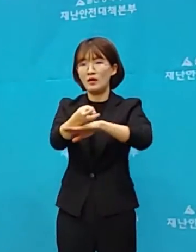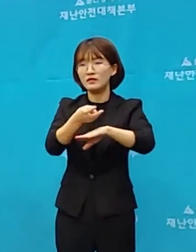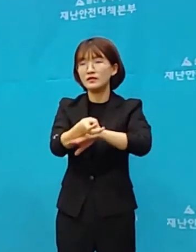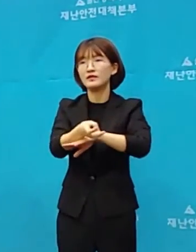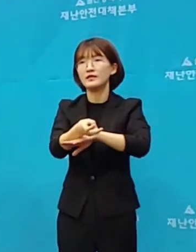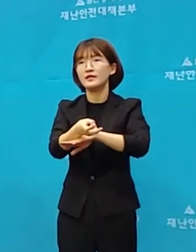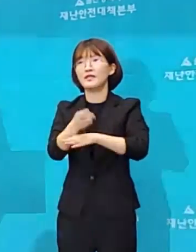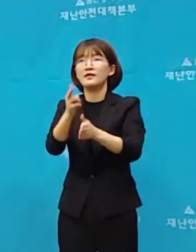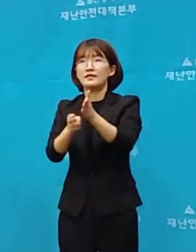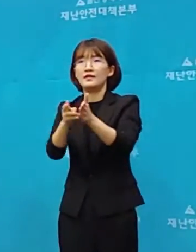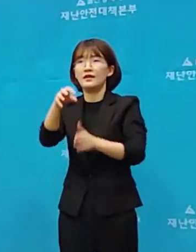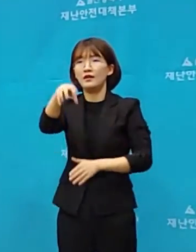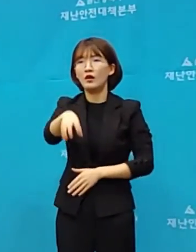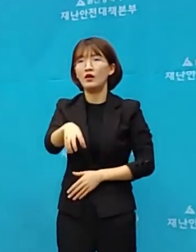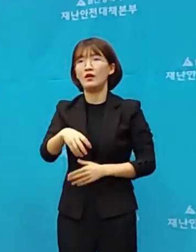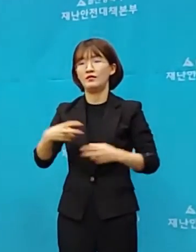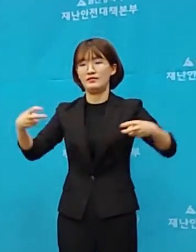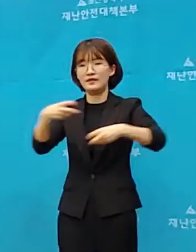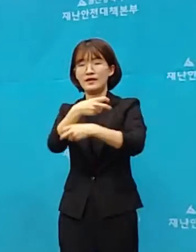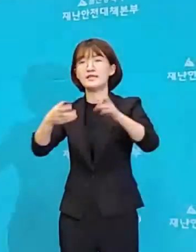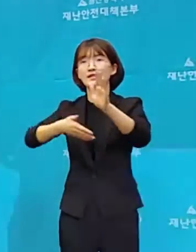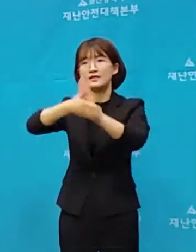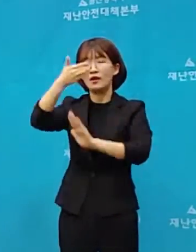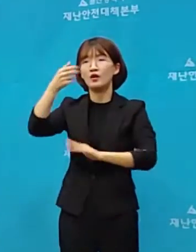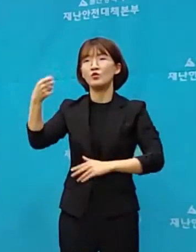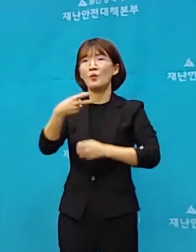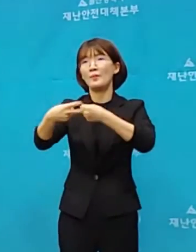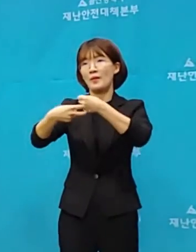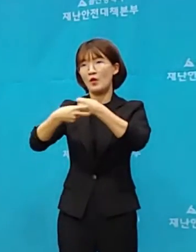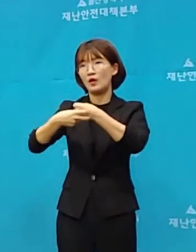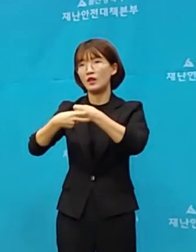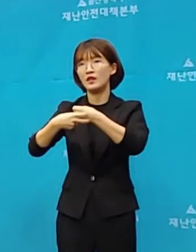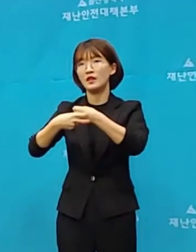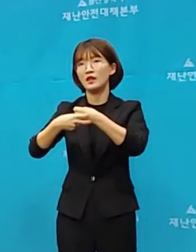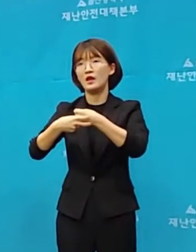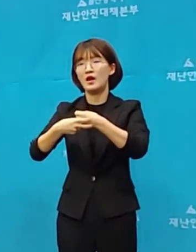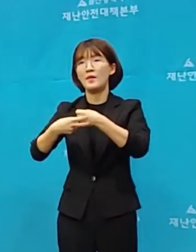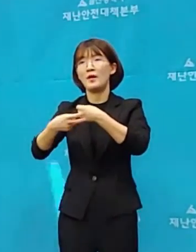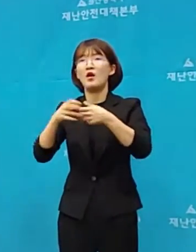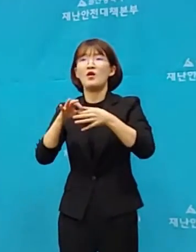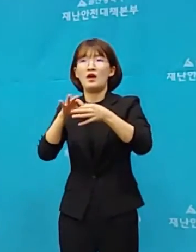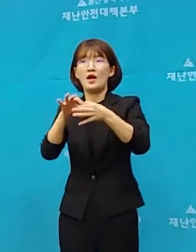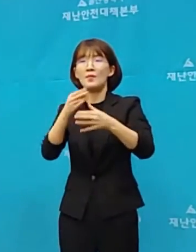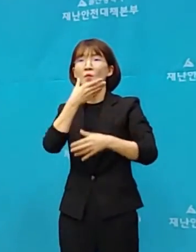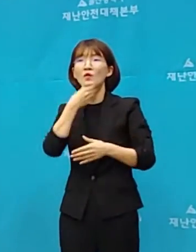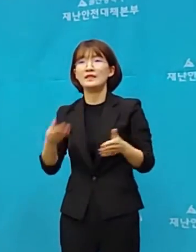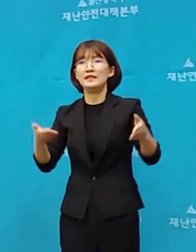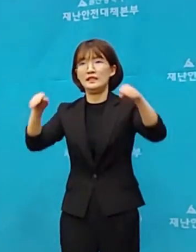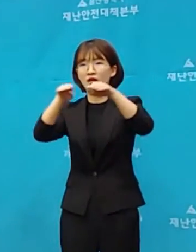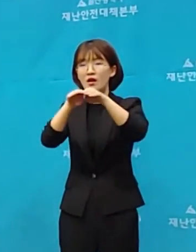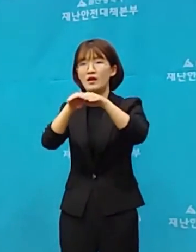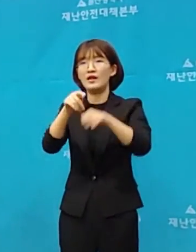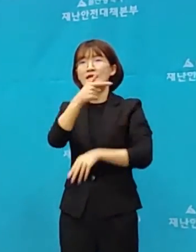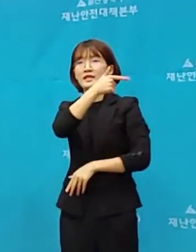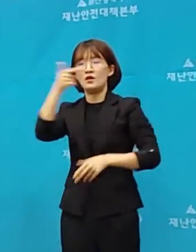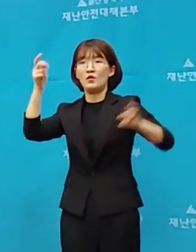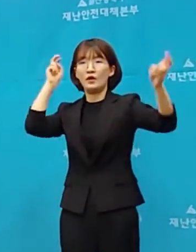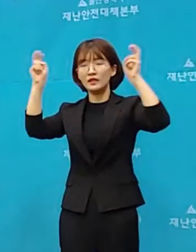기차역, 대중교통시설, 병원, 의료복지시설, 대기업,